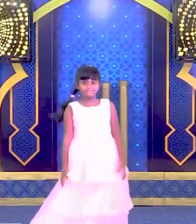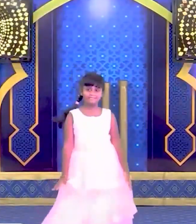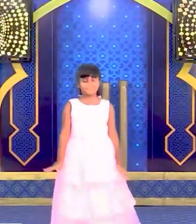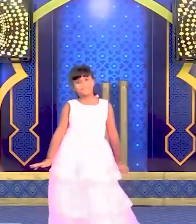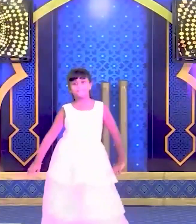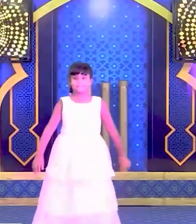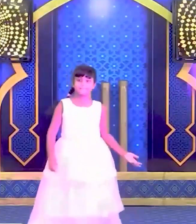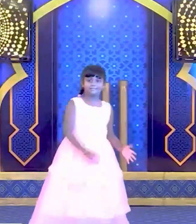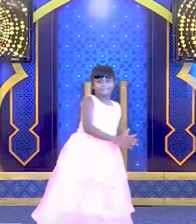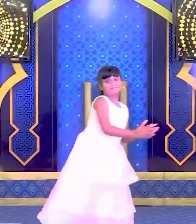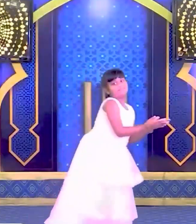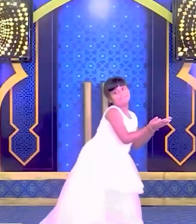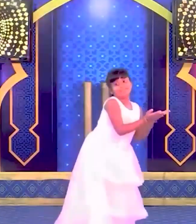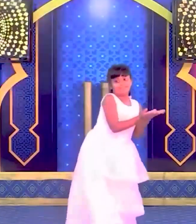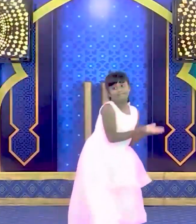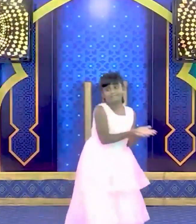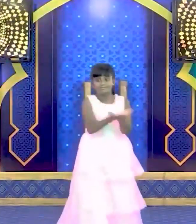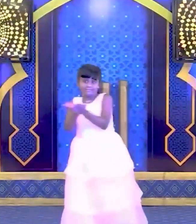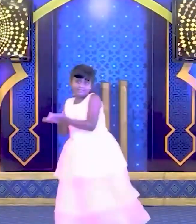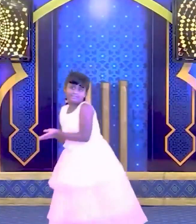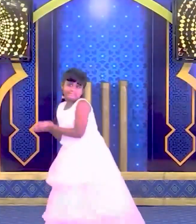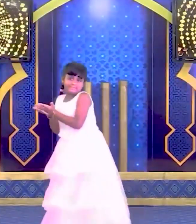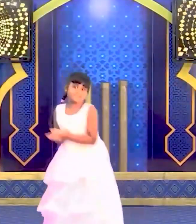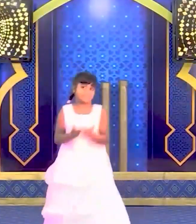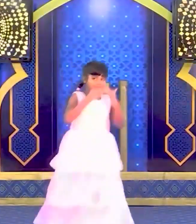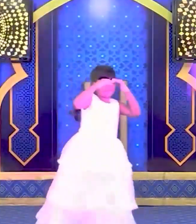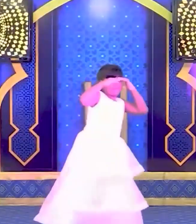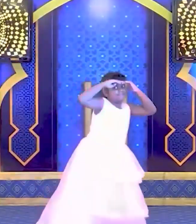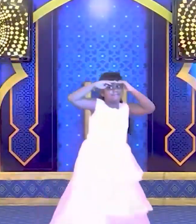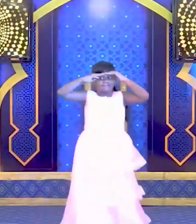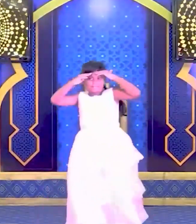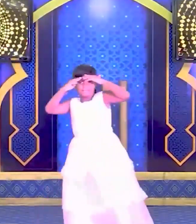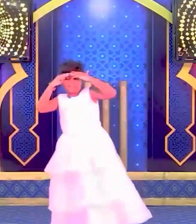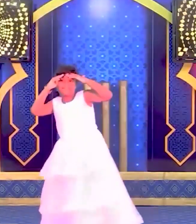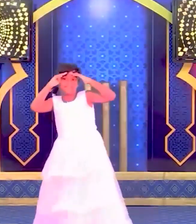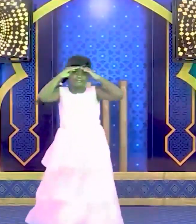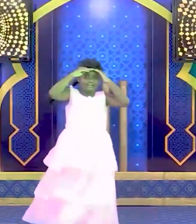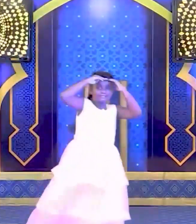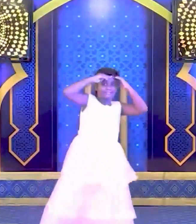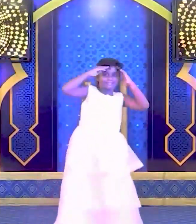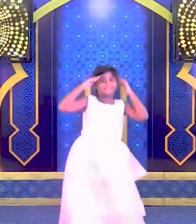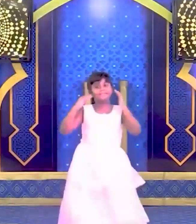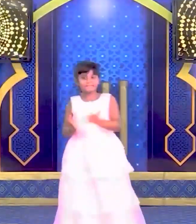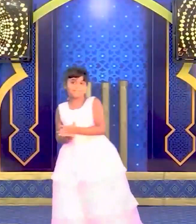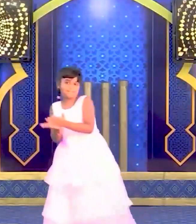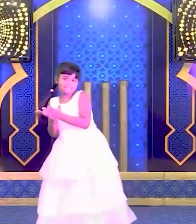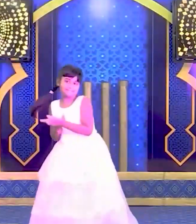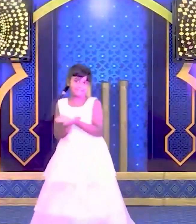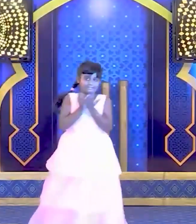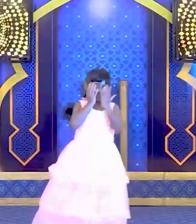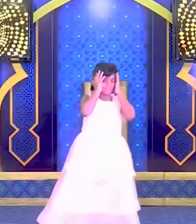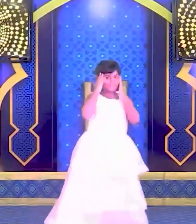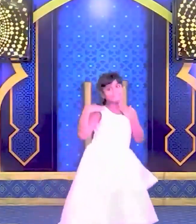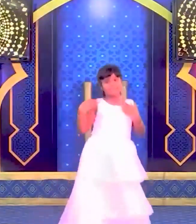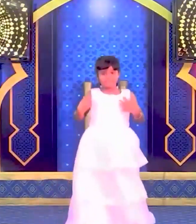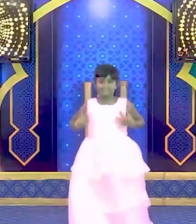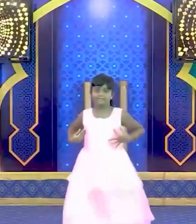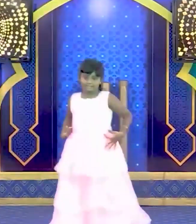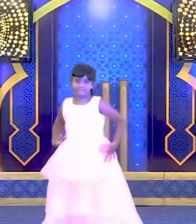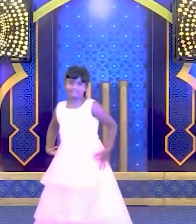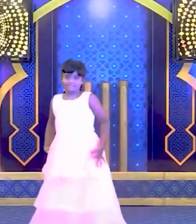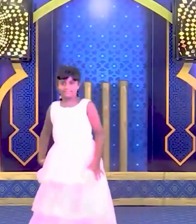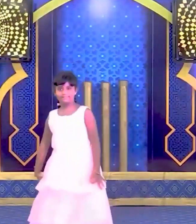जाओगे। उसके वचन में जीते ना देखोगे, उसके स्वरूप में